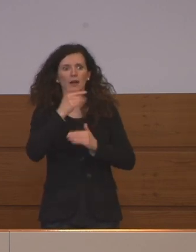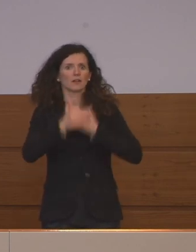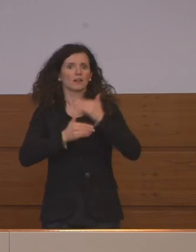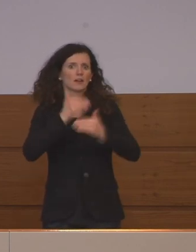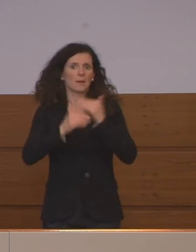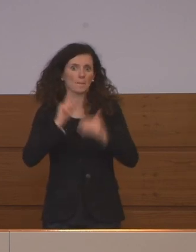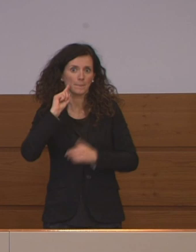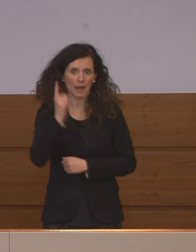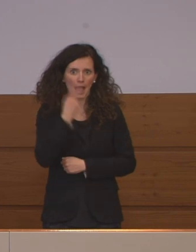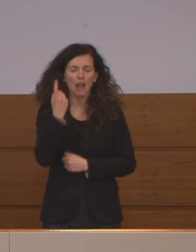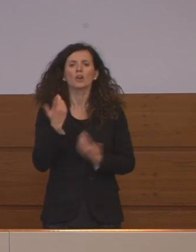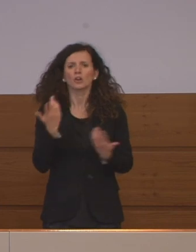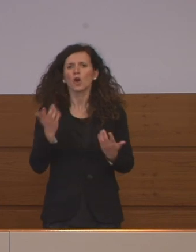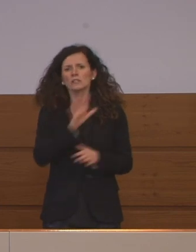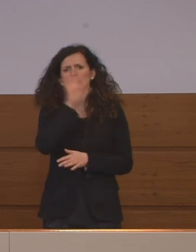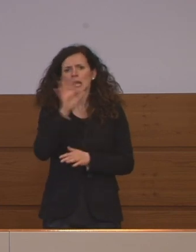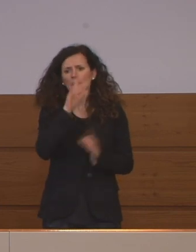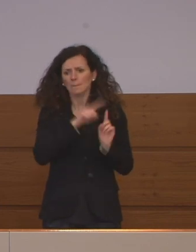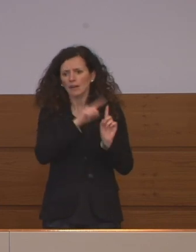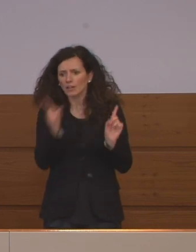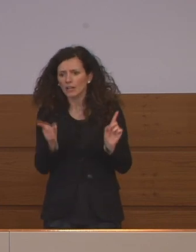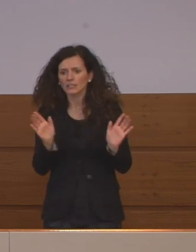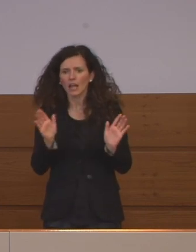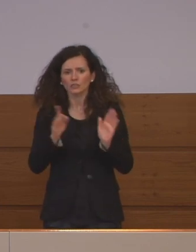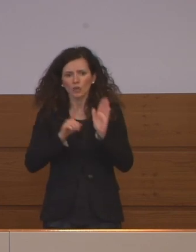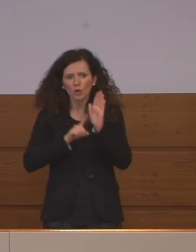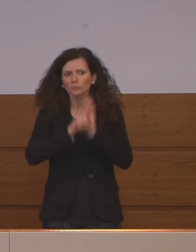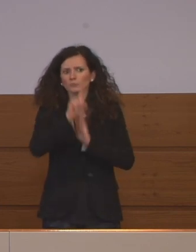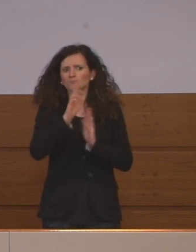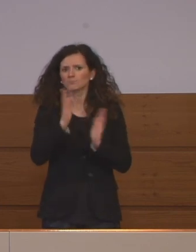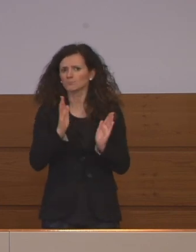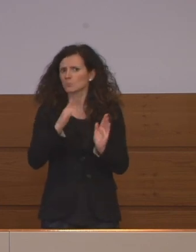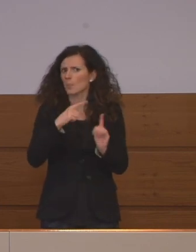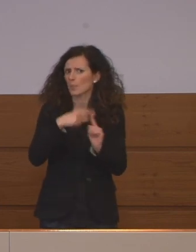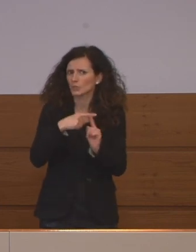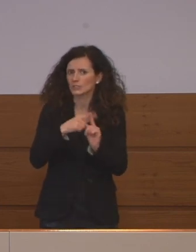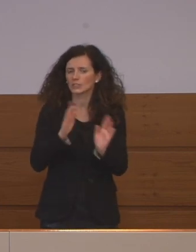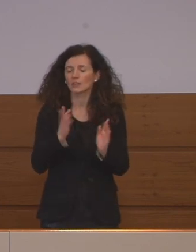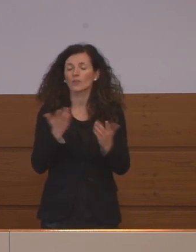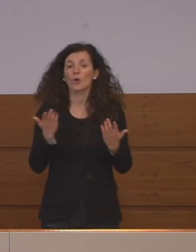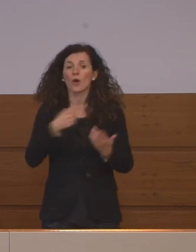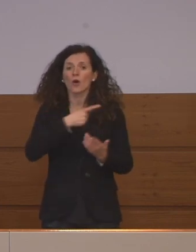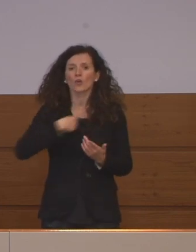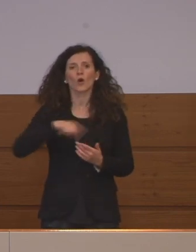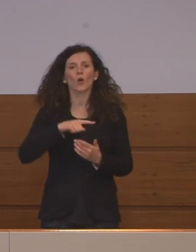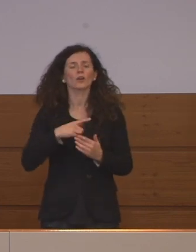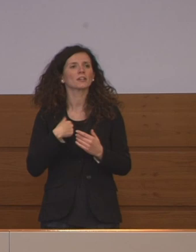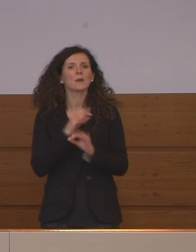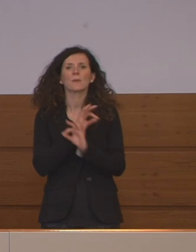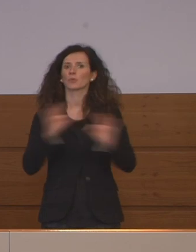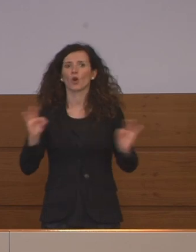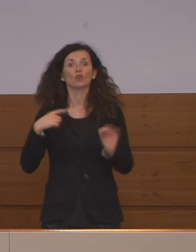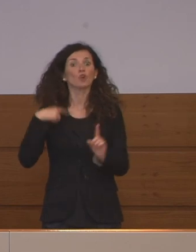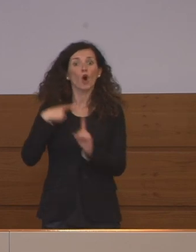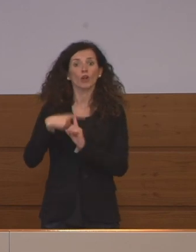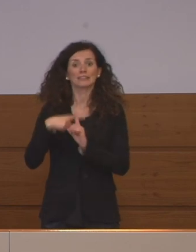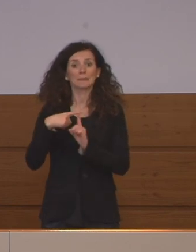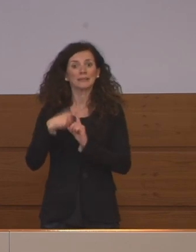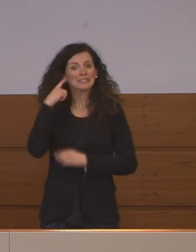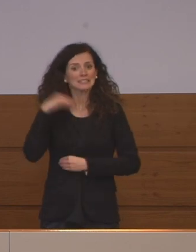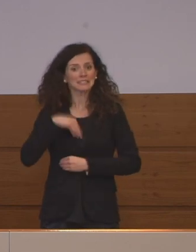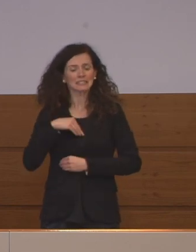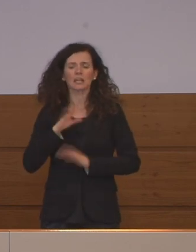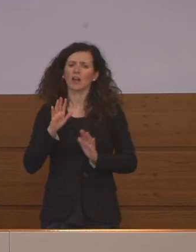darlo sembrano dare delle indicazioni positive ma non dobbiamo essere eccessivamente ottimisti dobbiamo mantenere alta